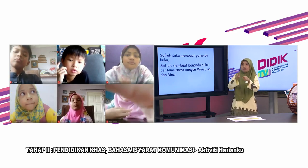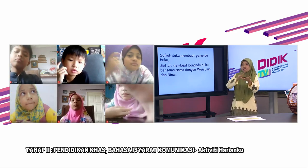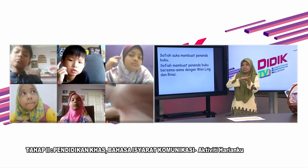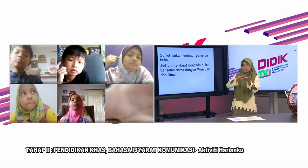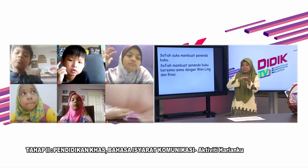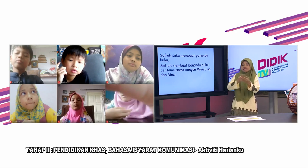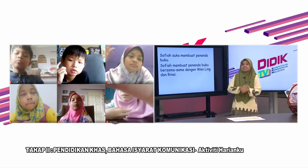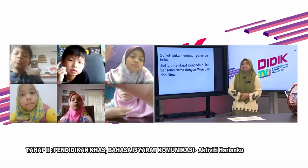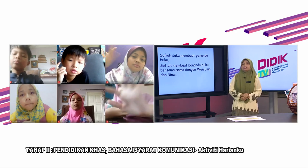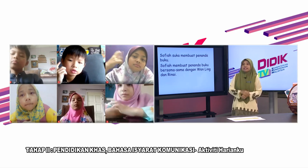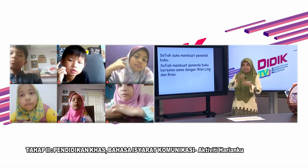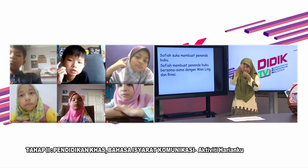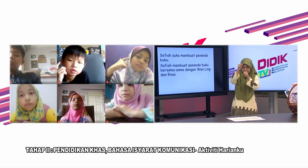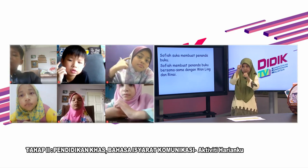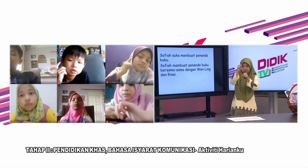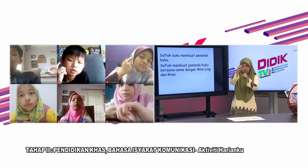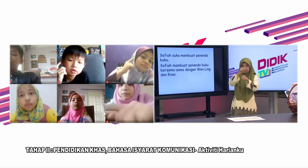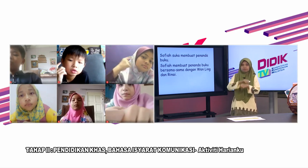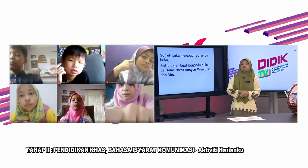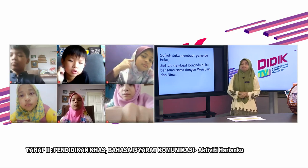Sama-sama baca. Okey, sedia.